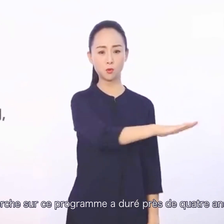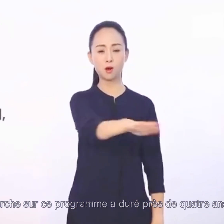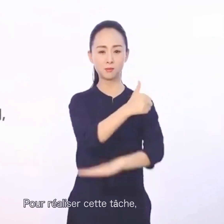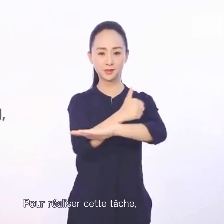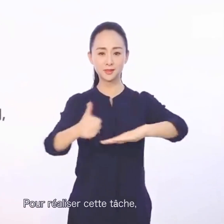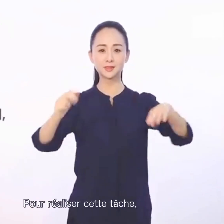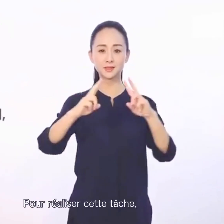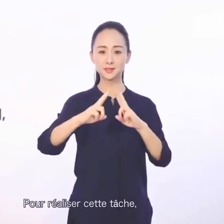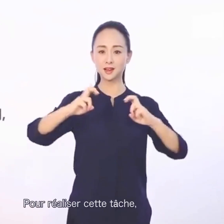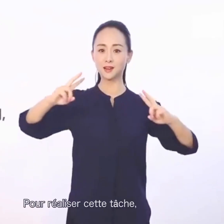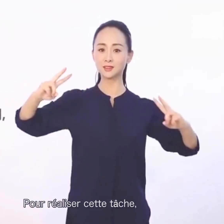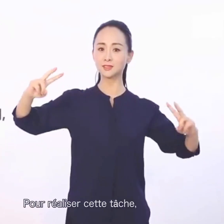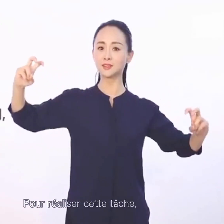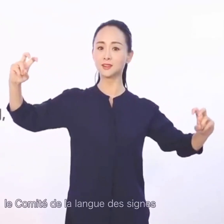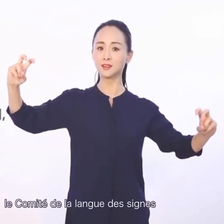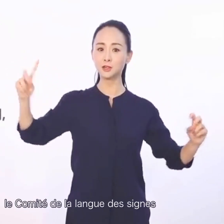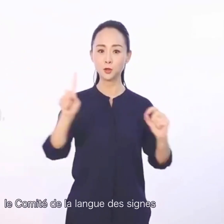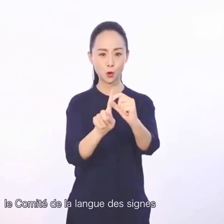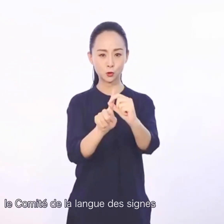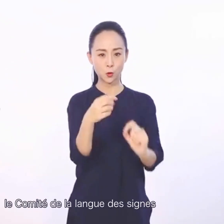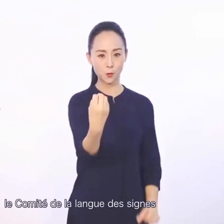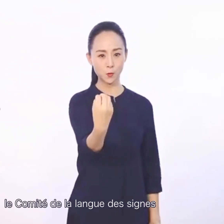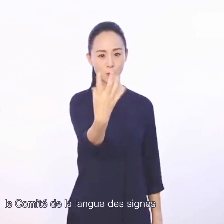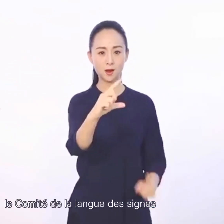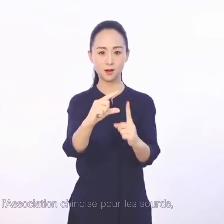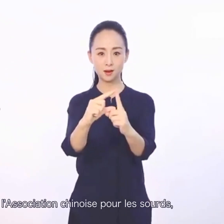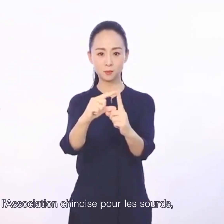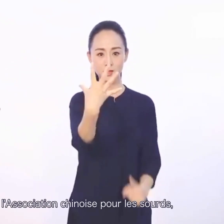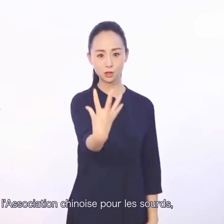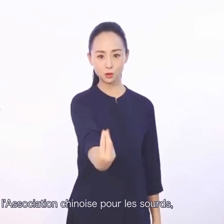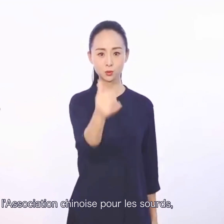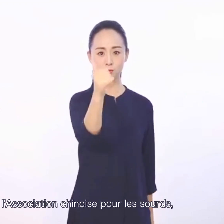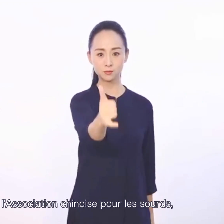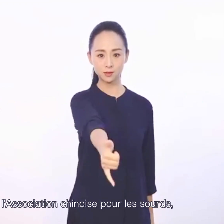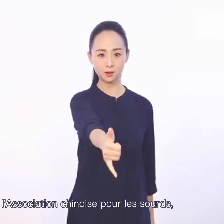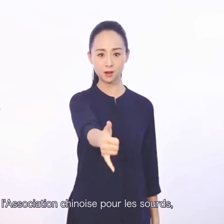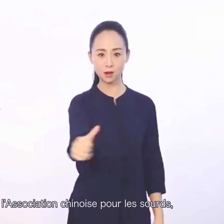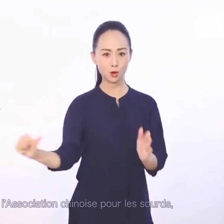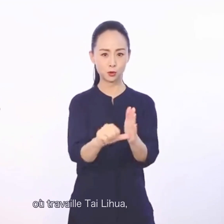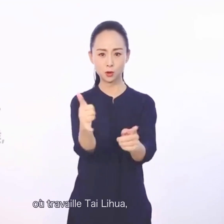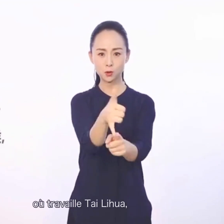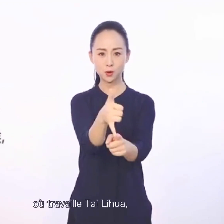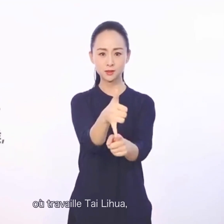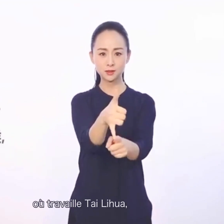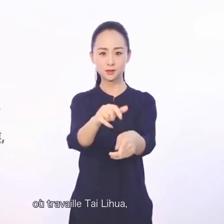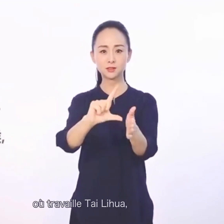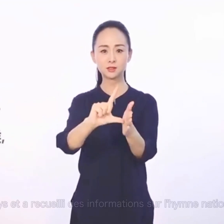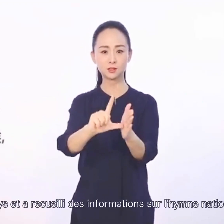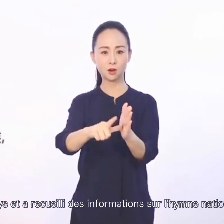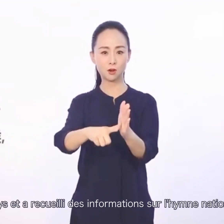ans. Pour réaliser cette tâche, le comité de la langue des signes de l'Association chinoise pour les sourds, où travaille Tali Hua, a parcouru